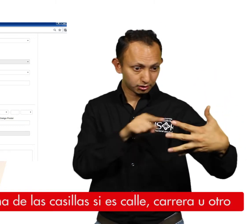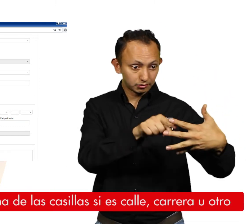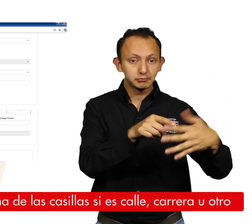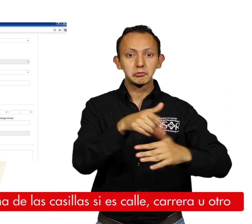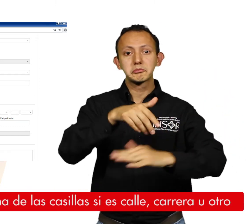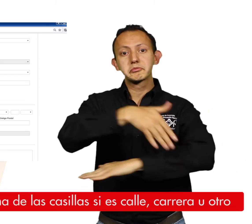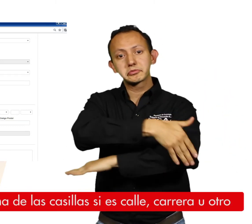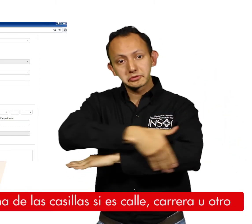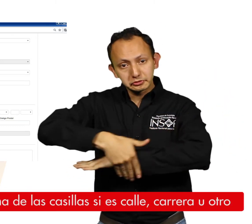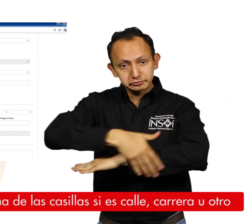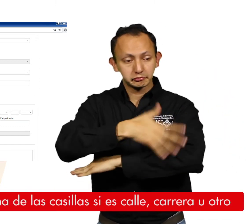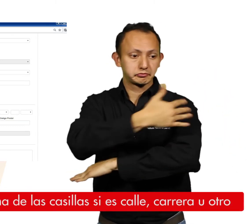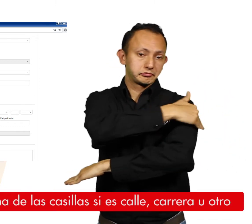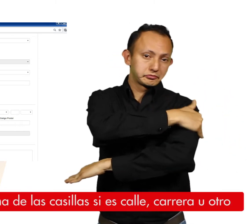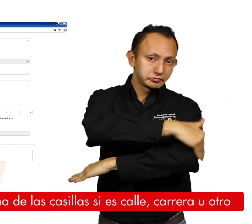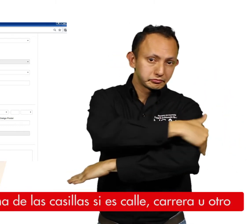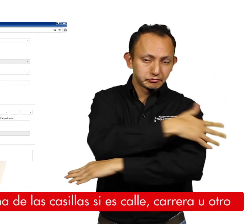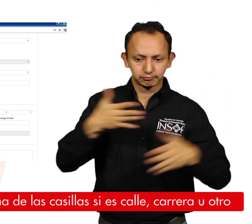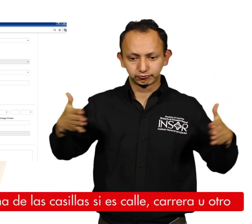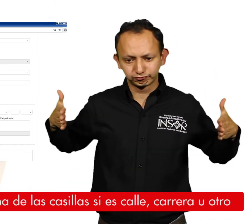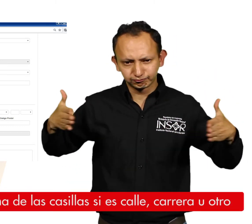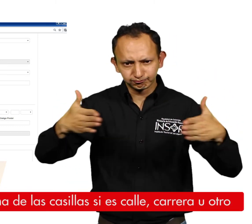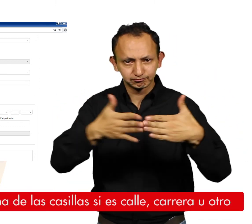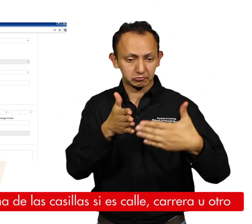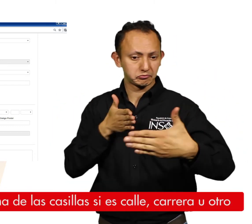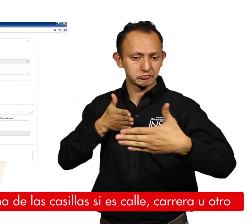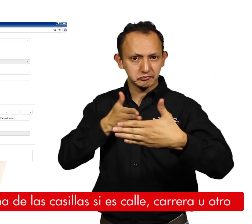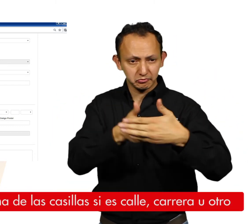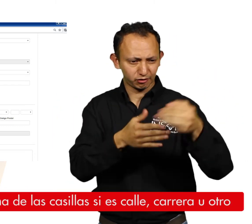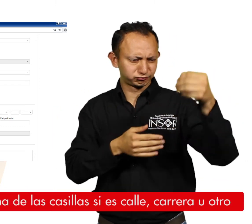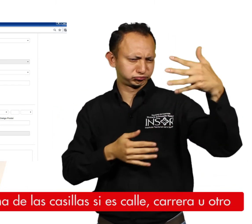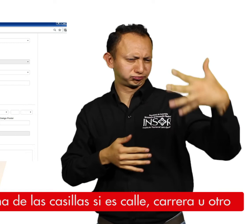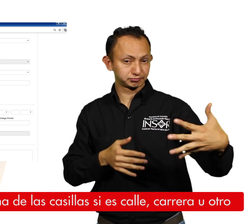Ubique en cada una de las casillas si es calle,